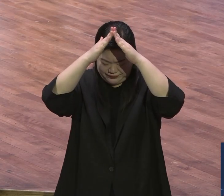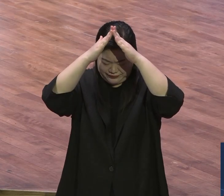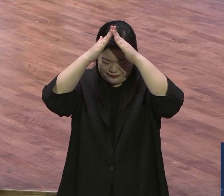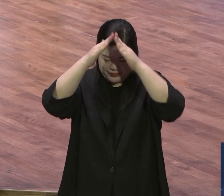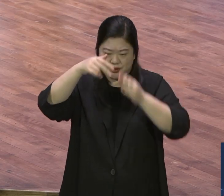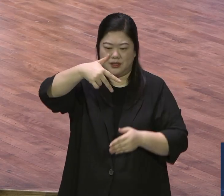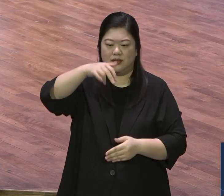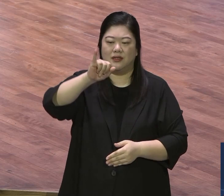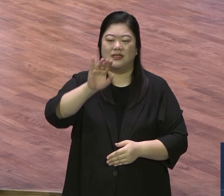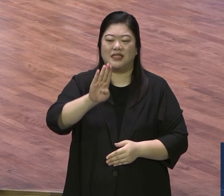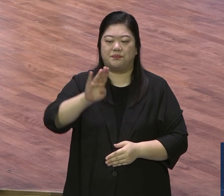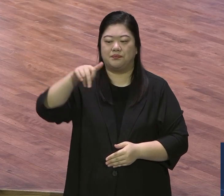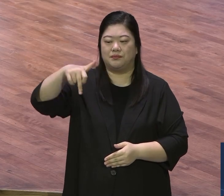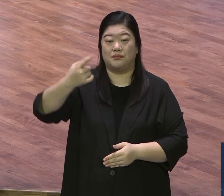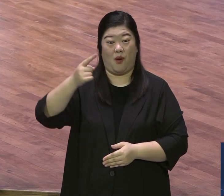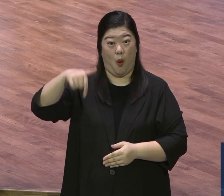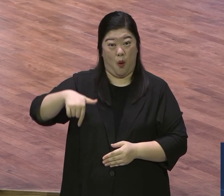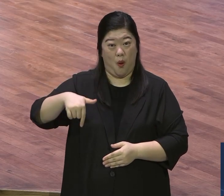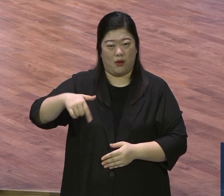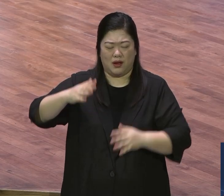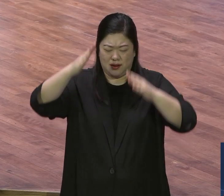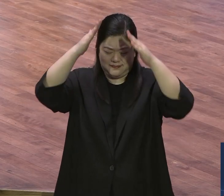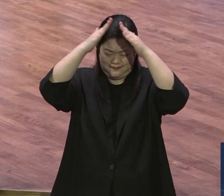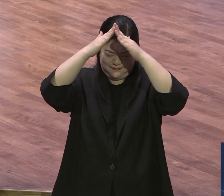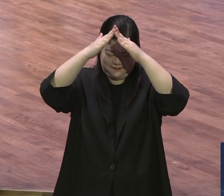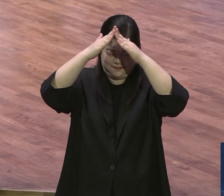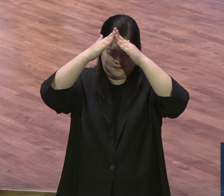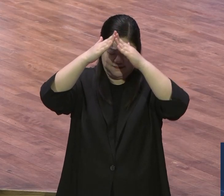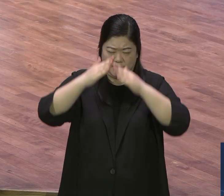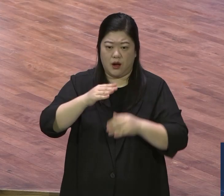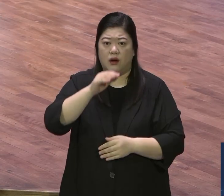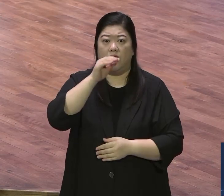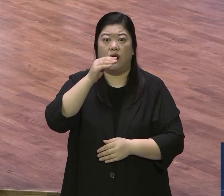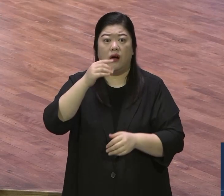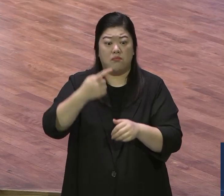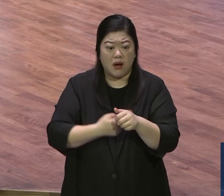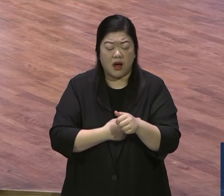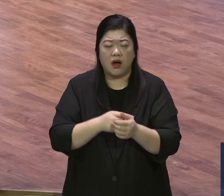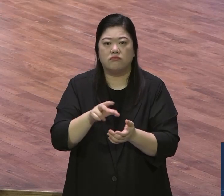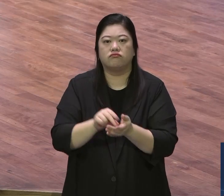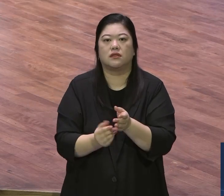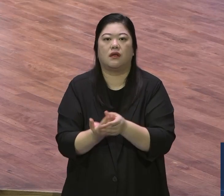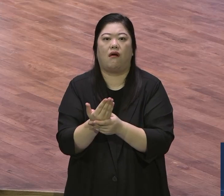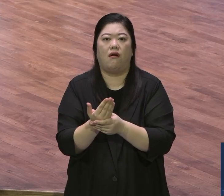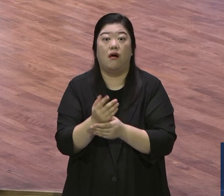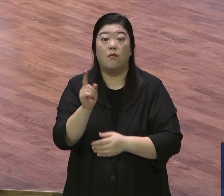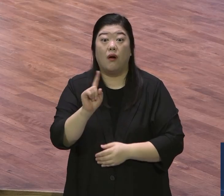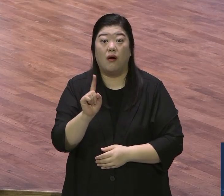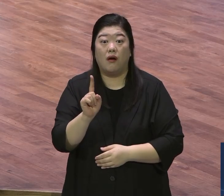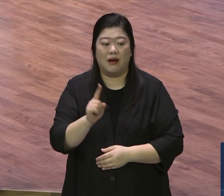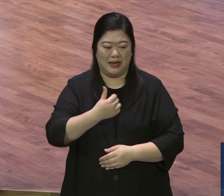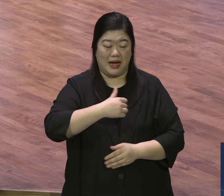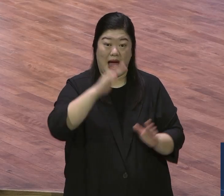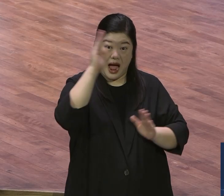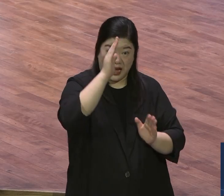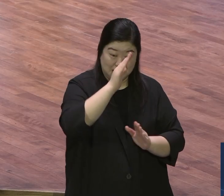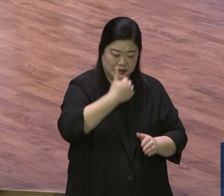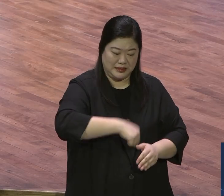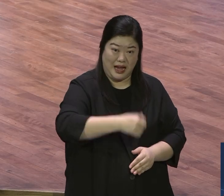가정에 많은 문제가 발생한다 그래요. 자녀들은 온라인으로 수업을 하고